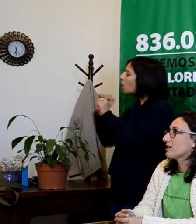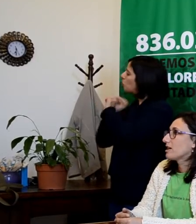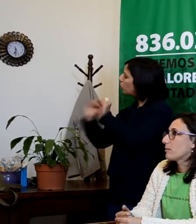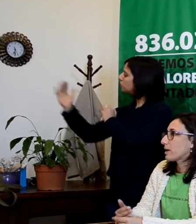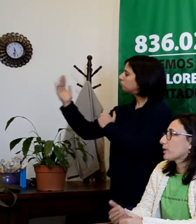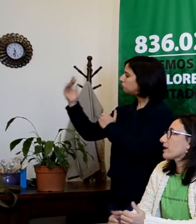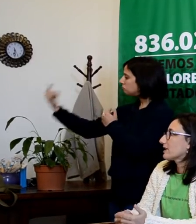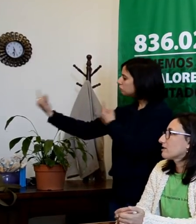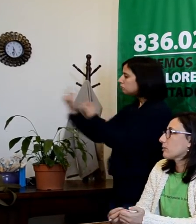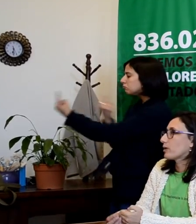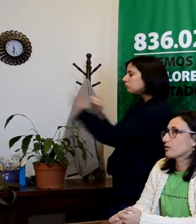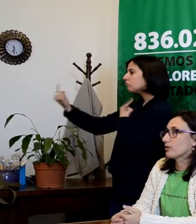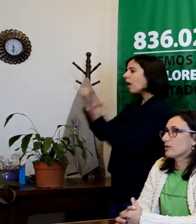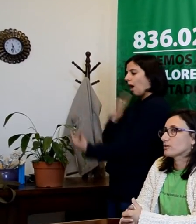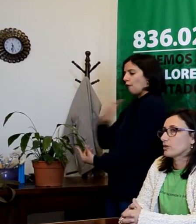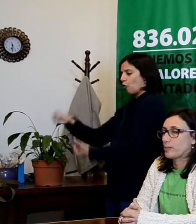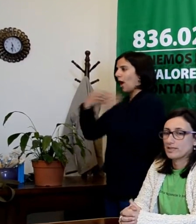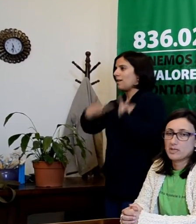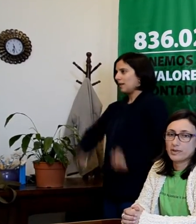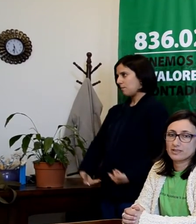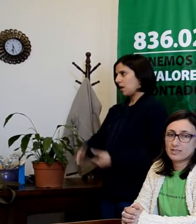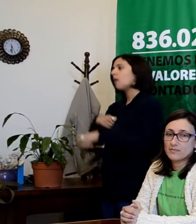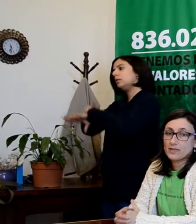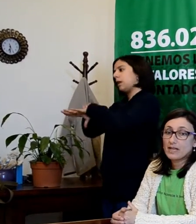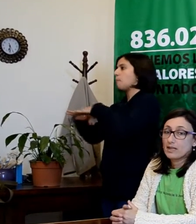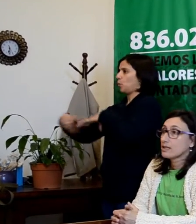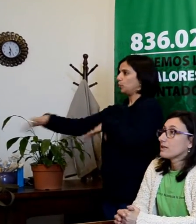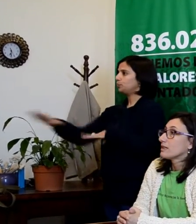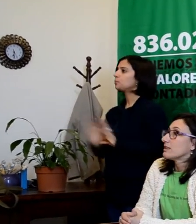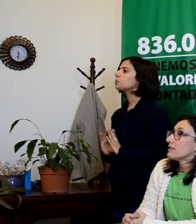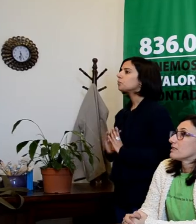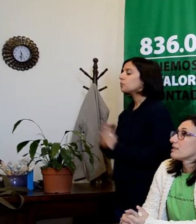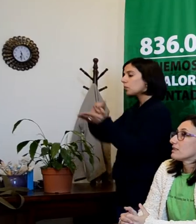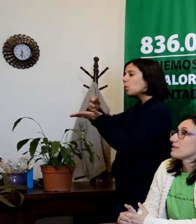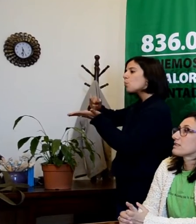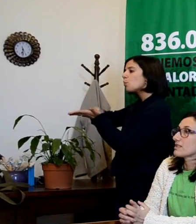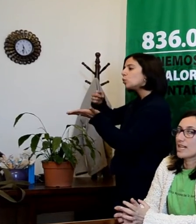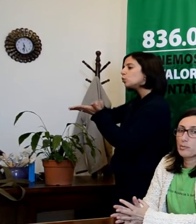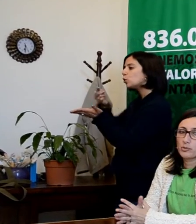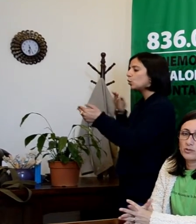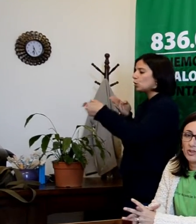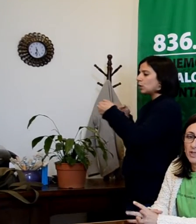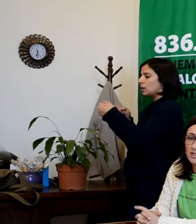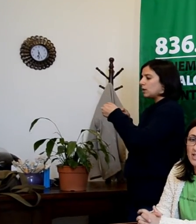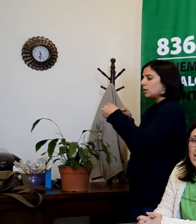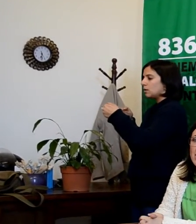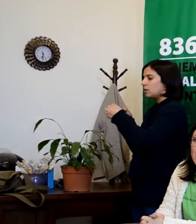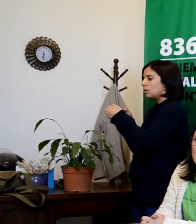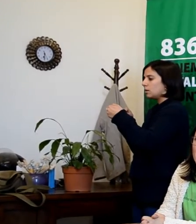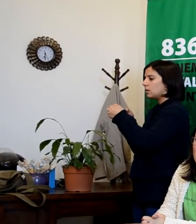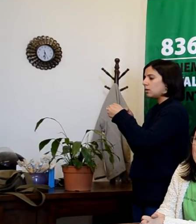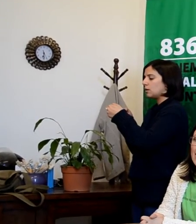remeras para poder darles tiempo a todos los participantes. ¿Y el punto de partida, perdón? Sí, el punto de partida